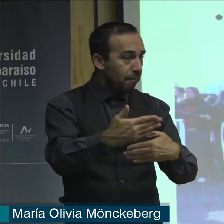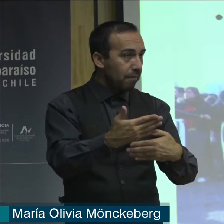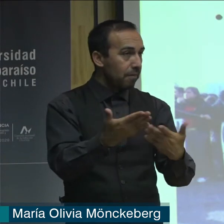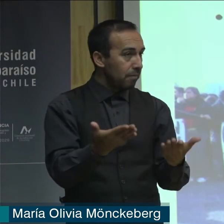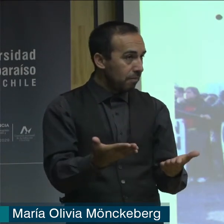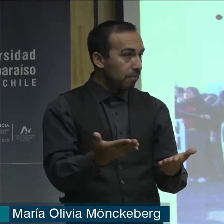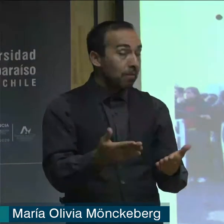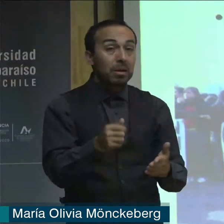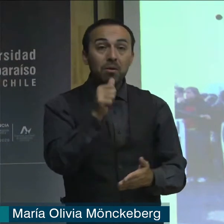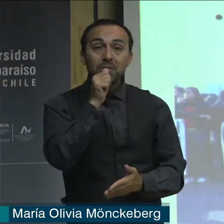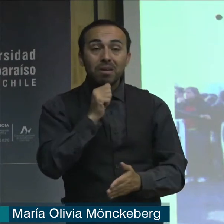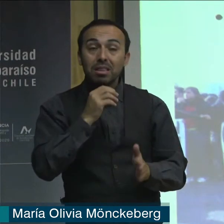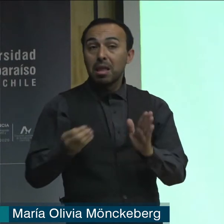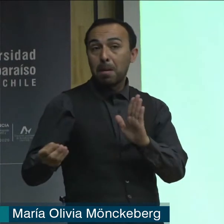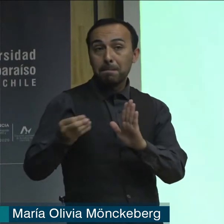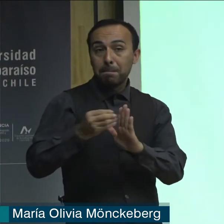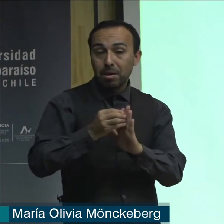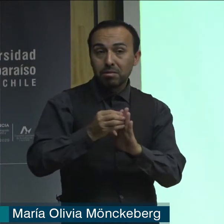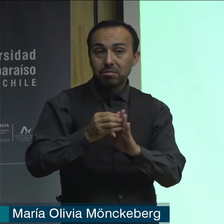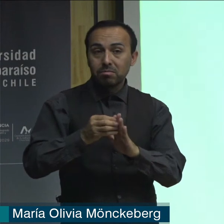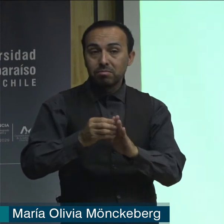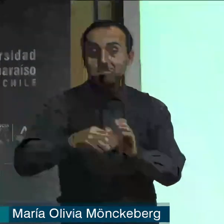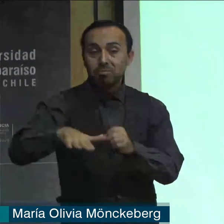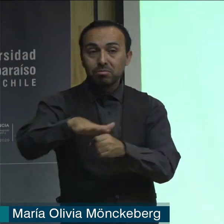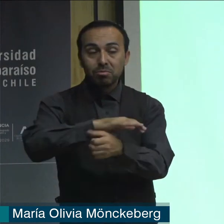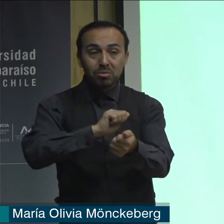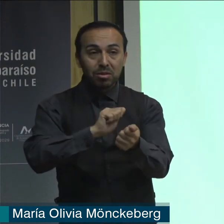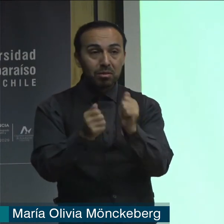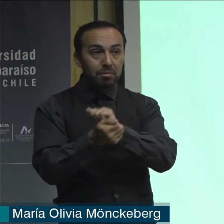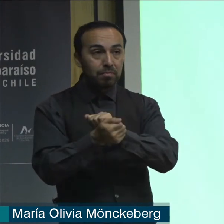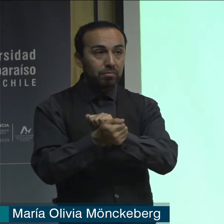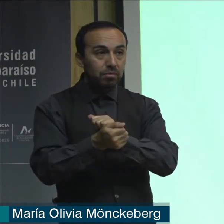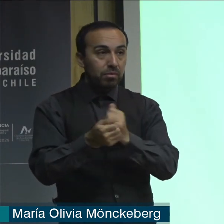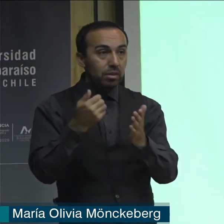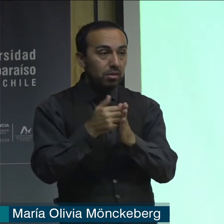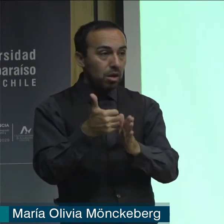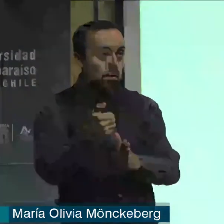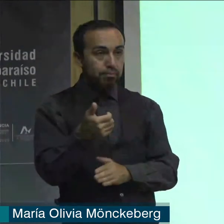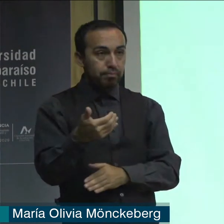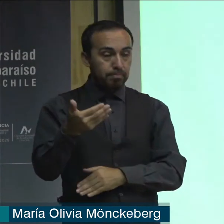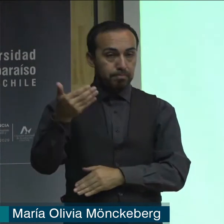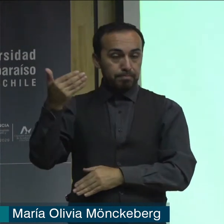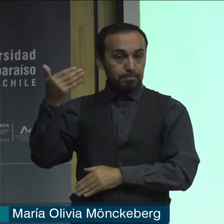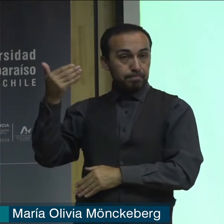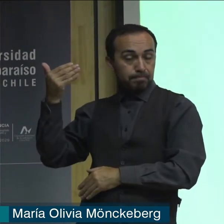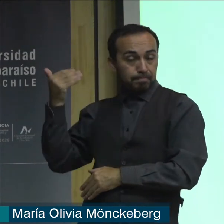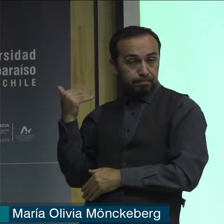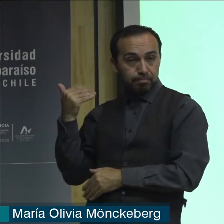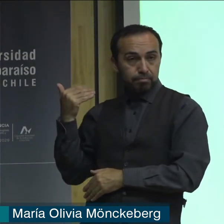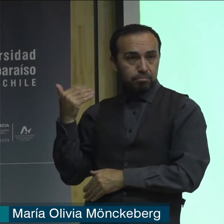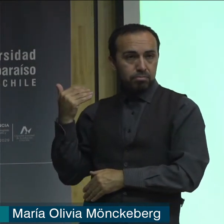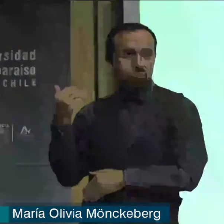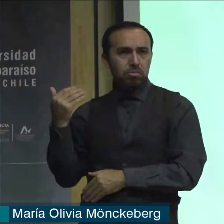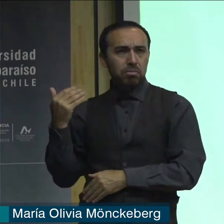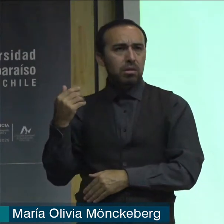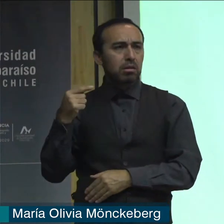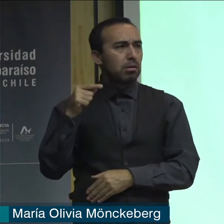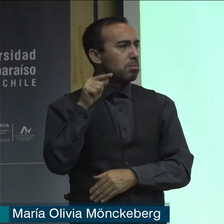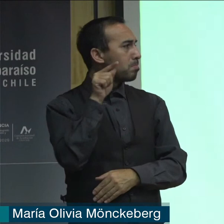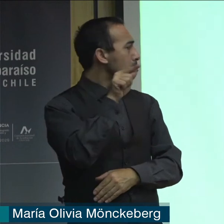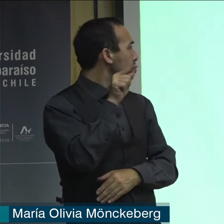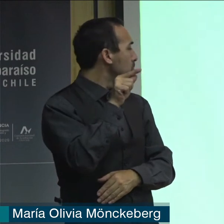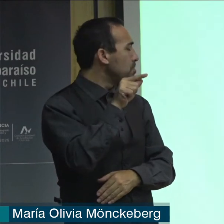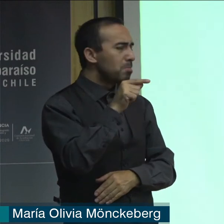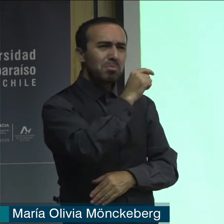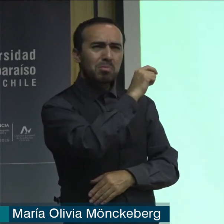todavía me muevo a ver vuelvo para atrás esas estadísticas marcan más